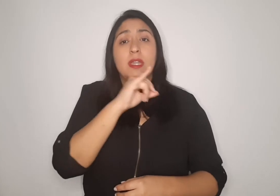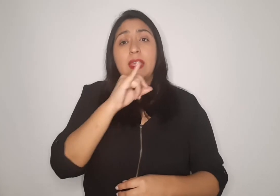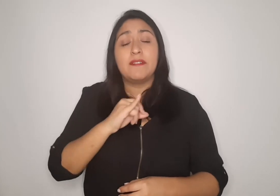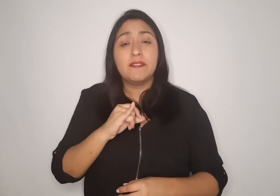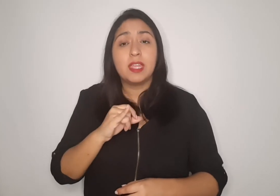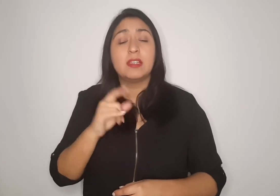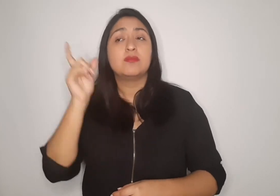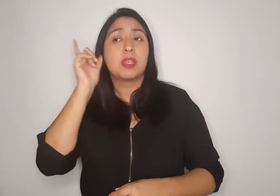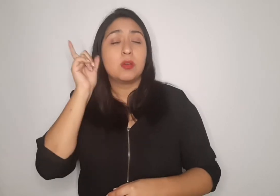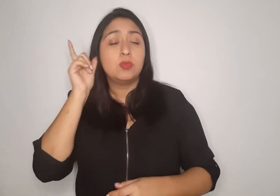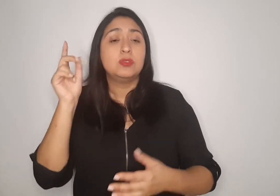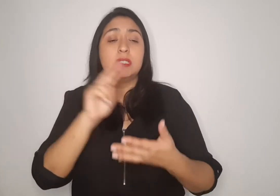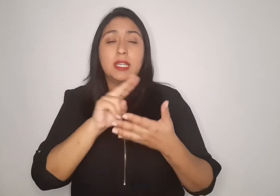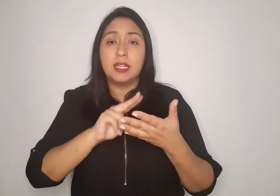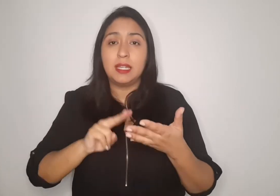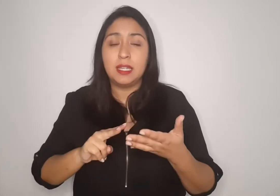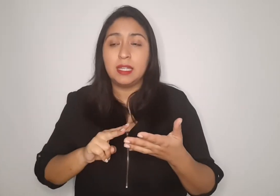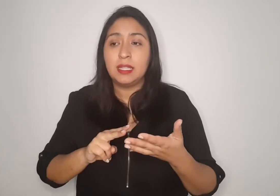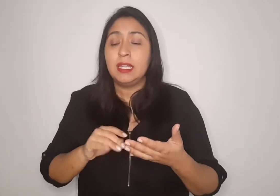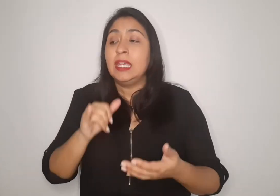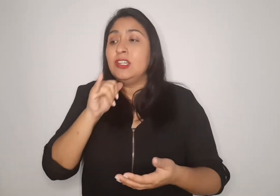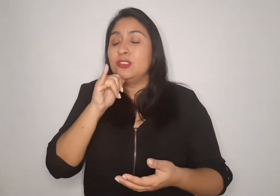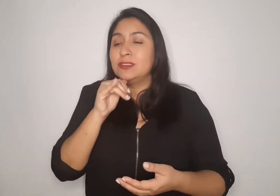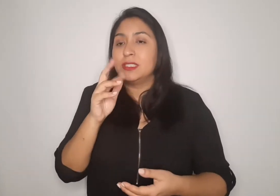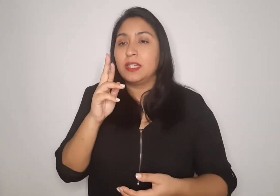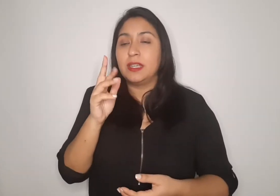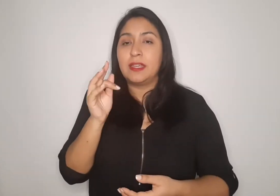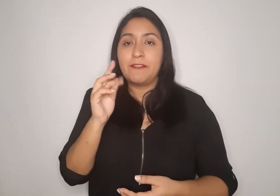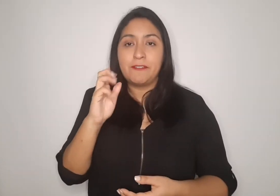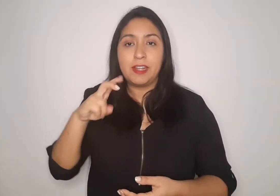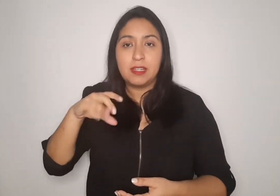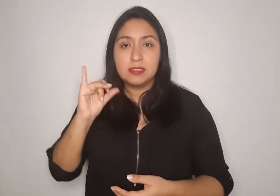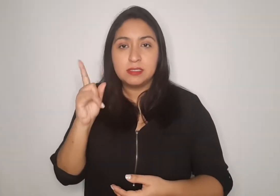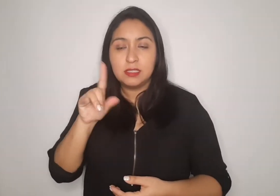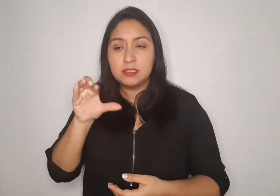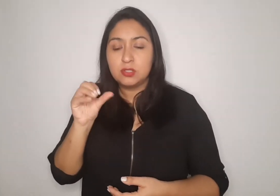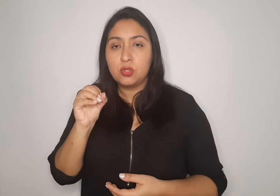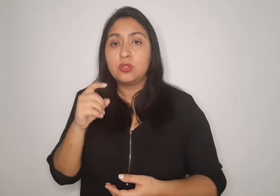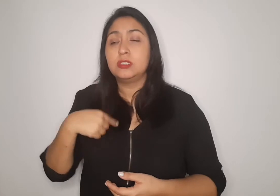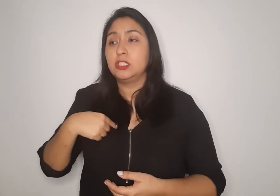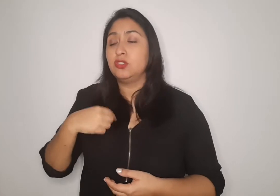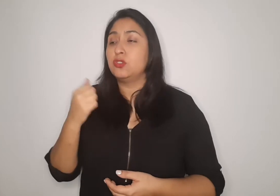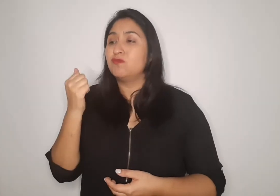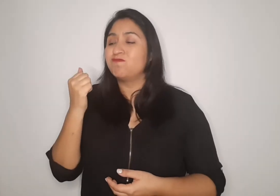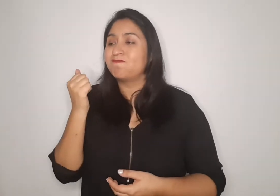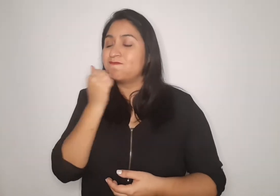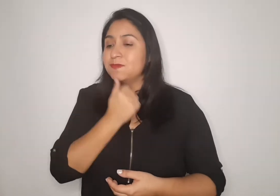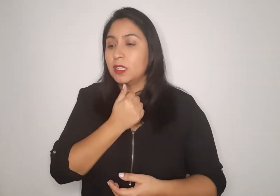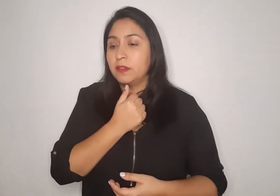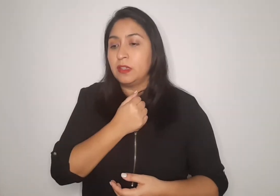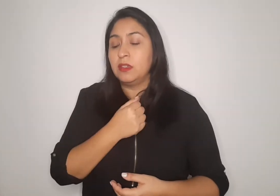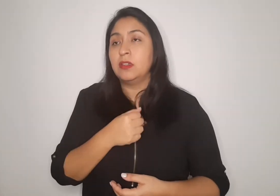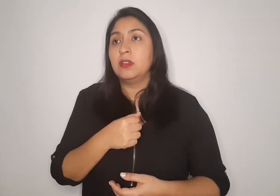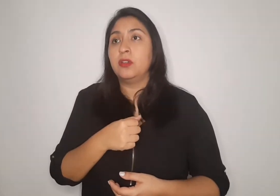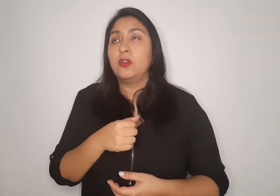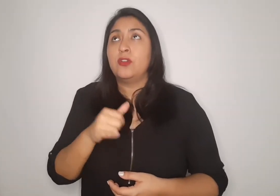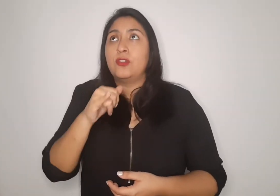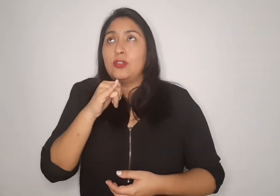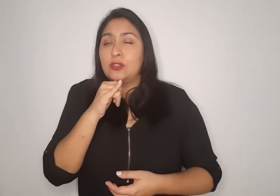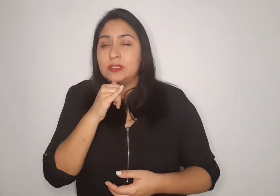no sé, Francisco, si me equivoco, pero no sé si son exactamente la